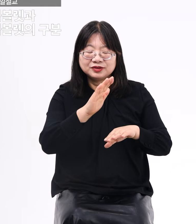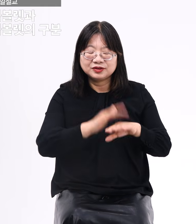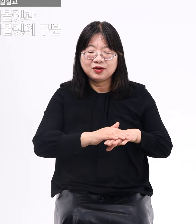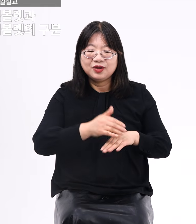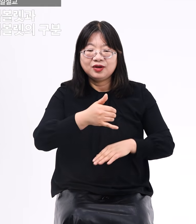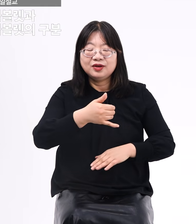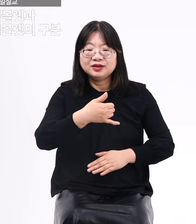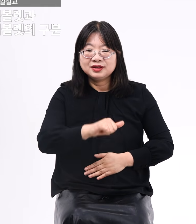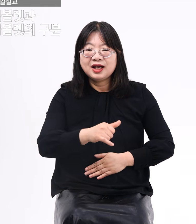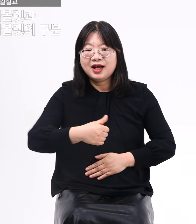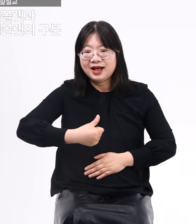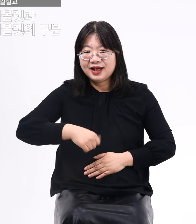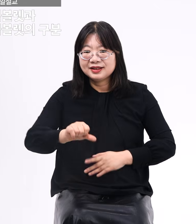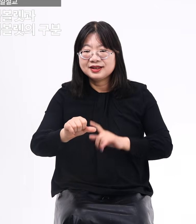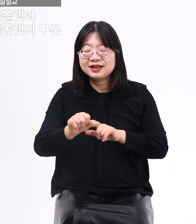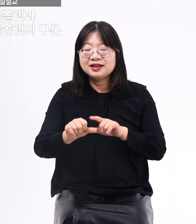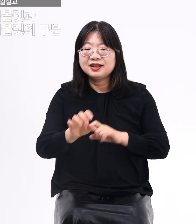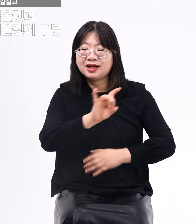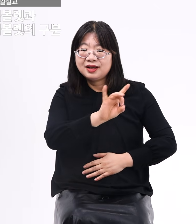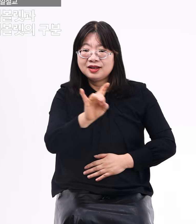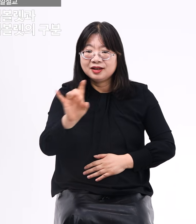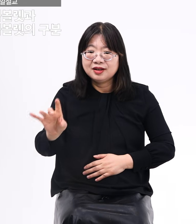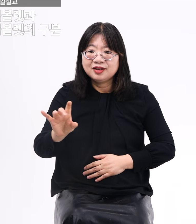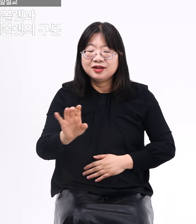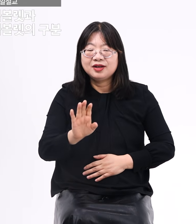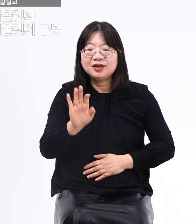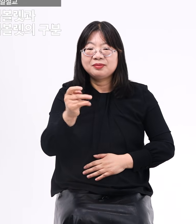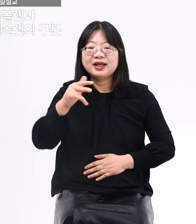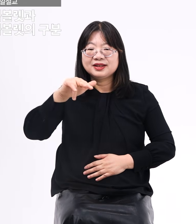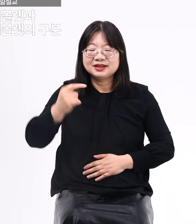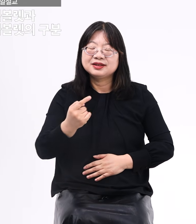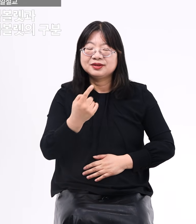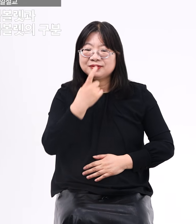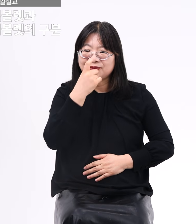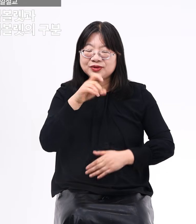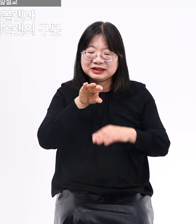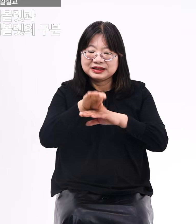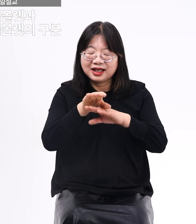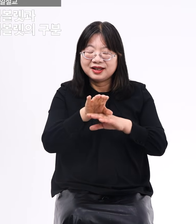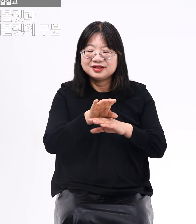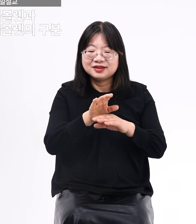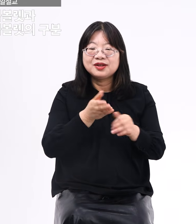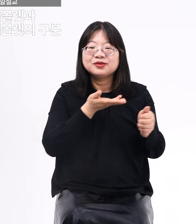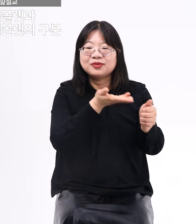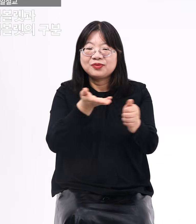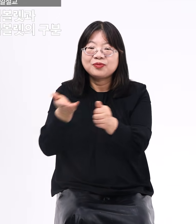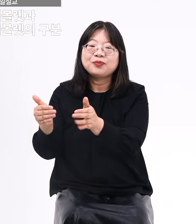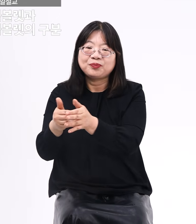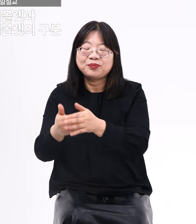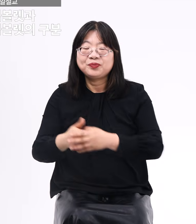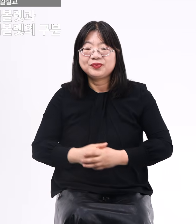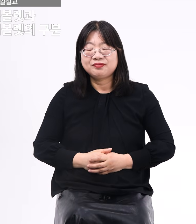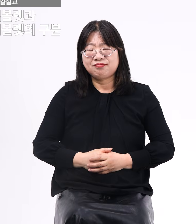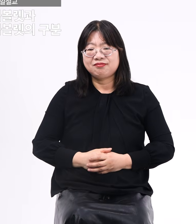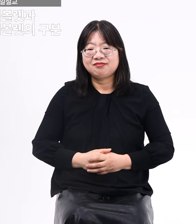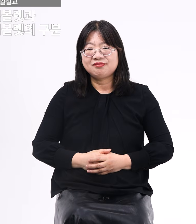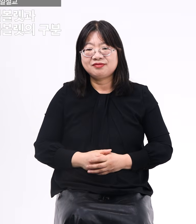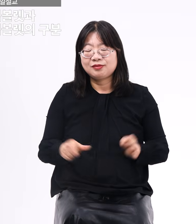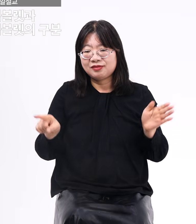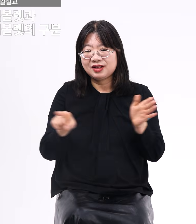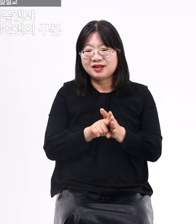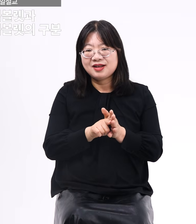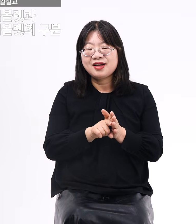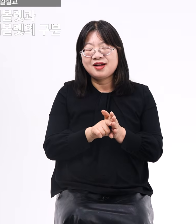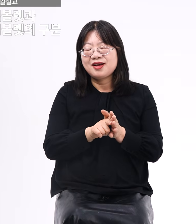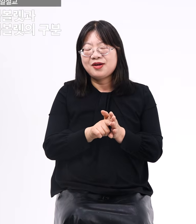손주들, 아들들 한 명씩 벤지를 다 뽑아줄 거예요. 그러니까 이게 신앙의